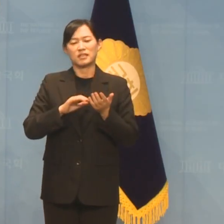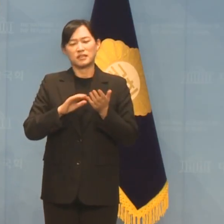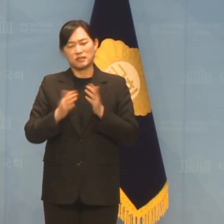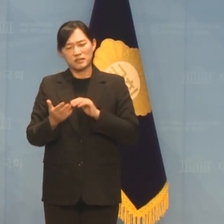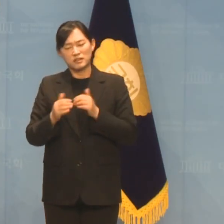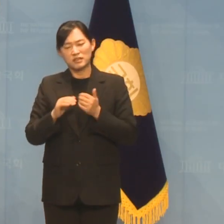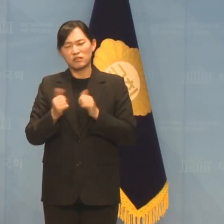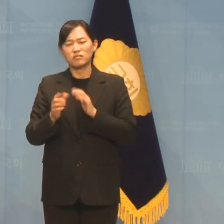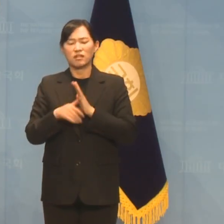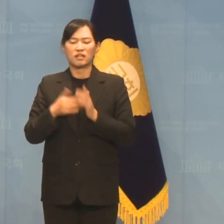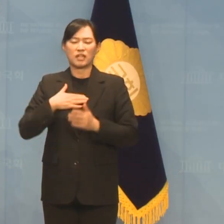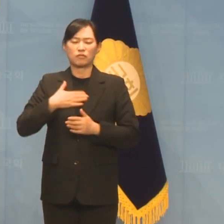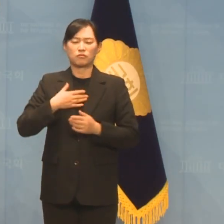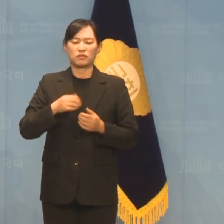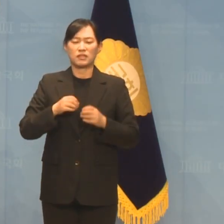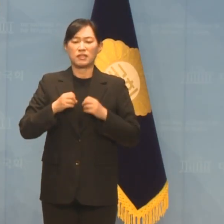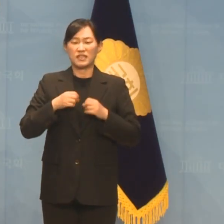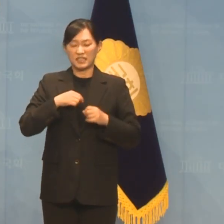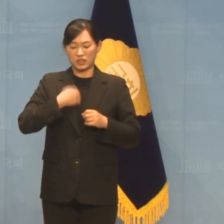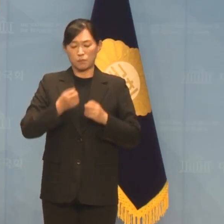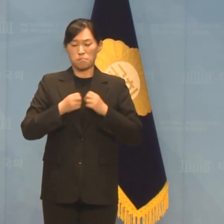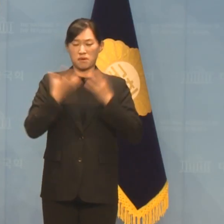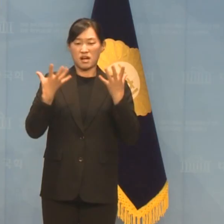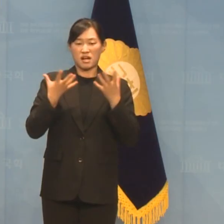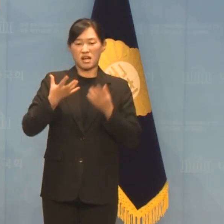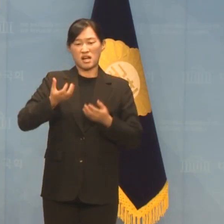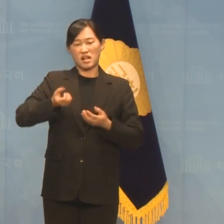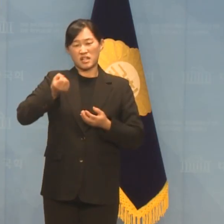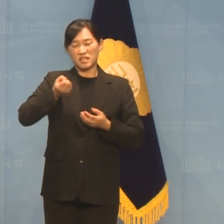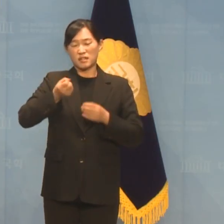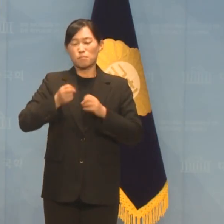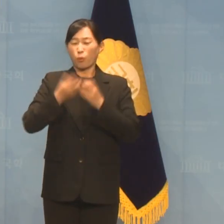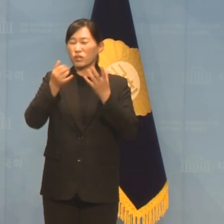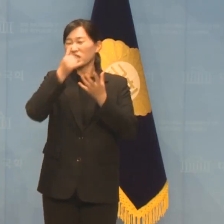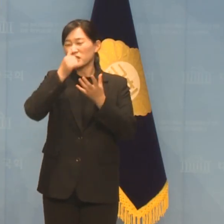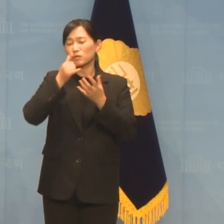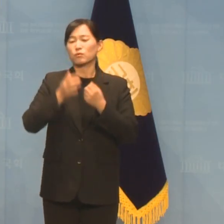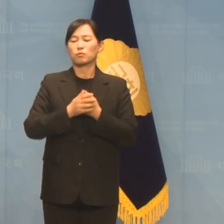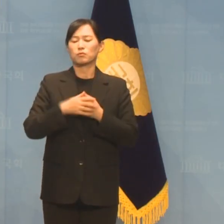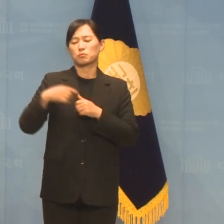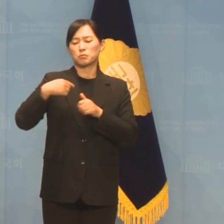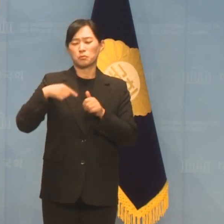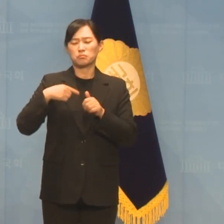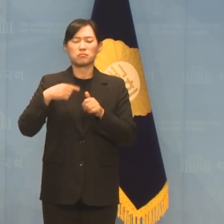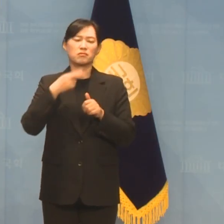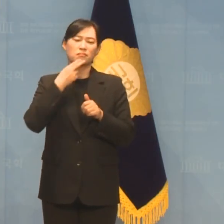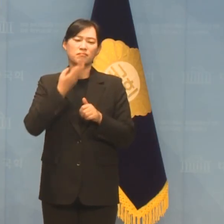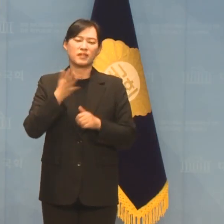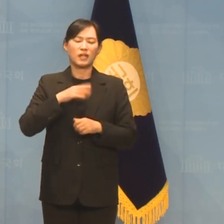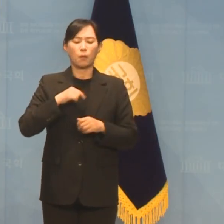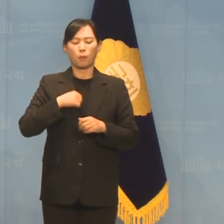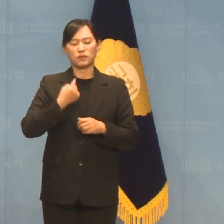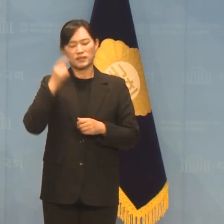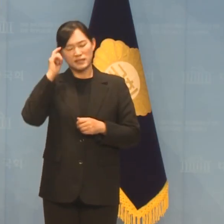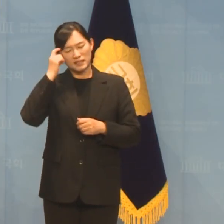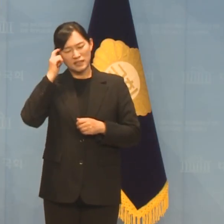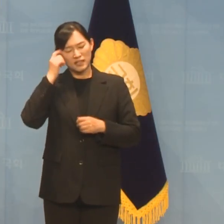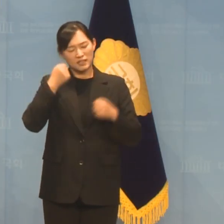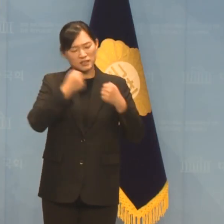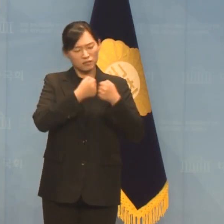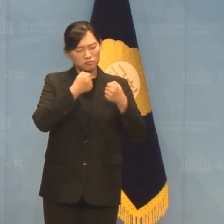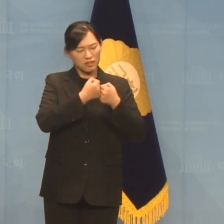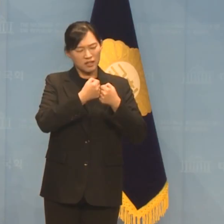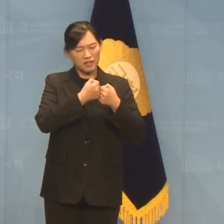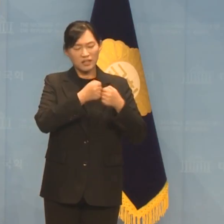자폭용 수류탄을 가지고 있었고 그렇게 하라고 교육하는 건 없고 자기 생각에 싸우다